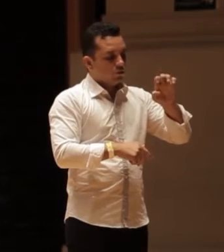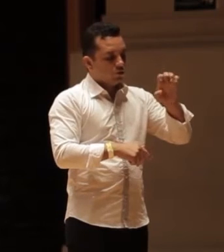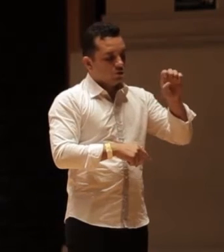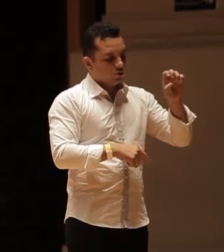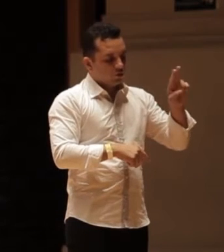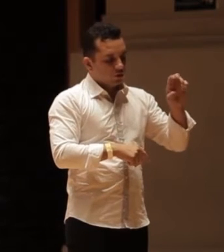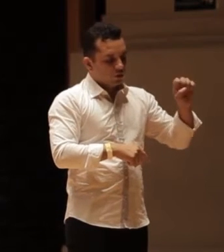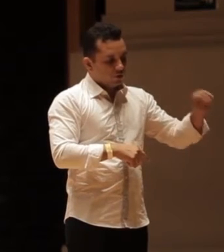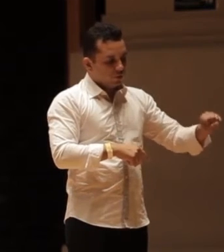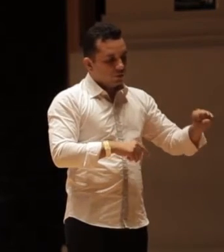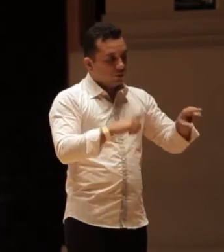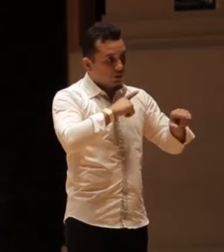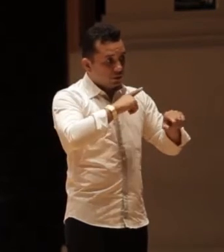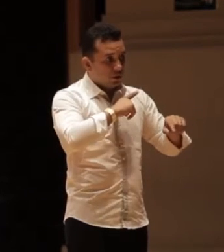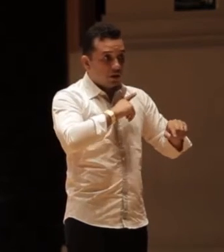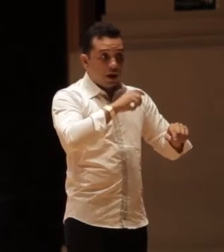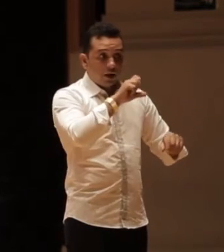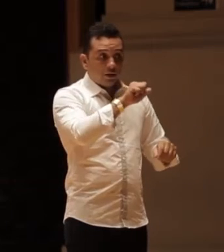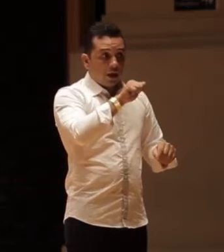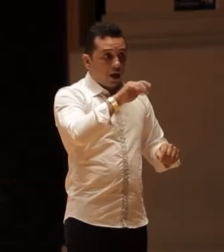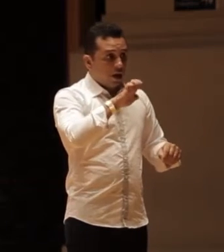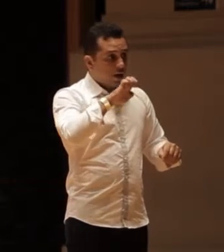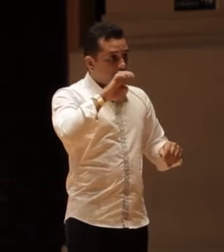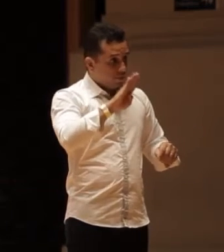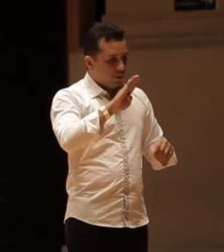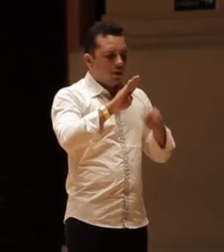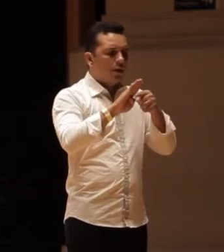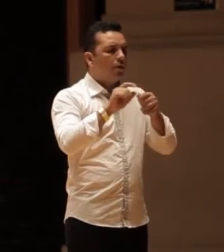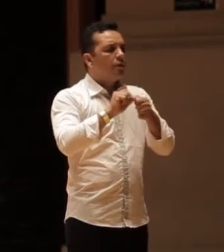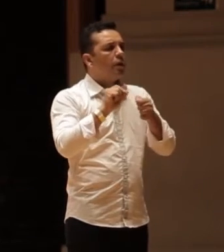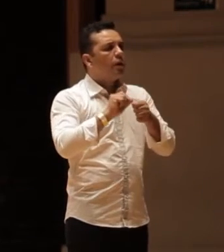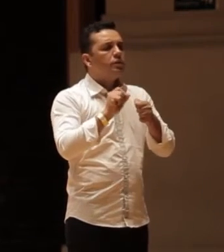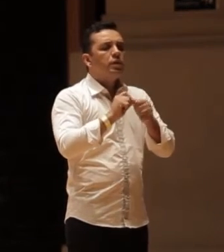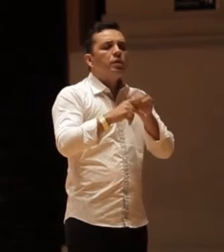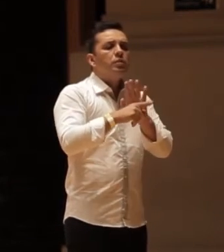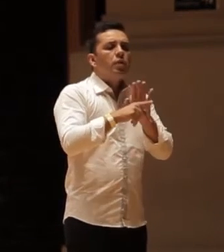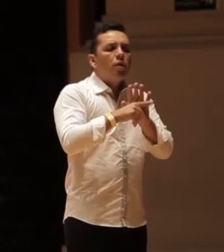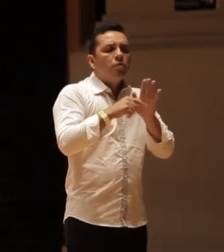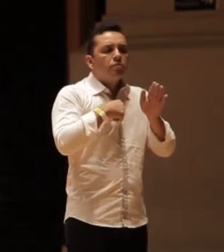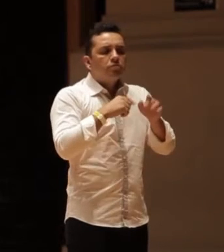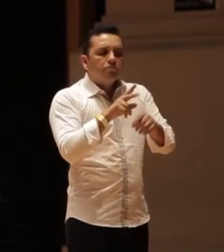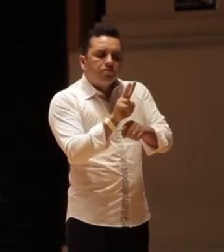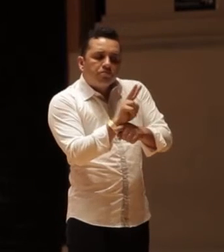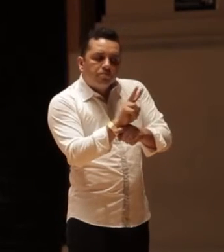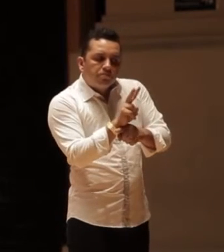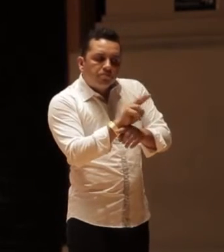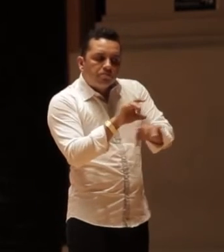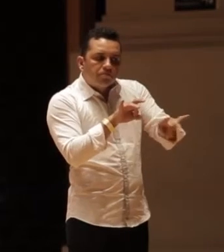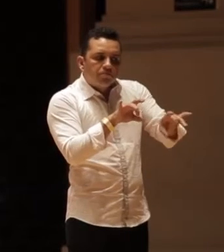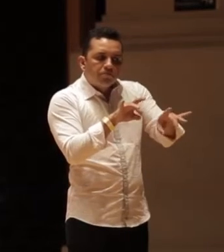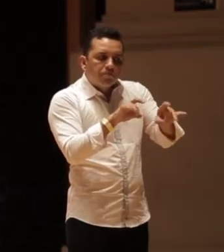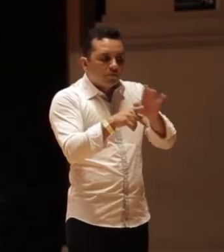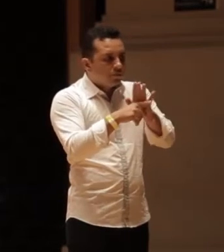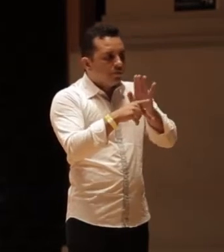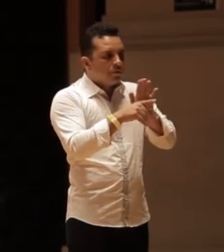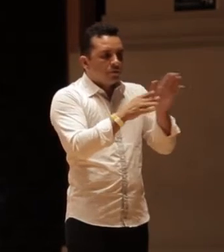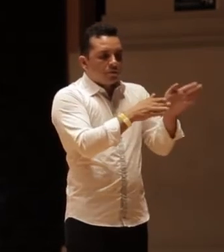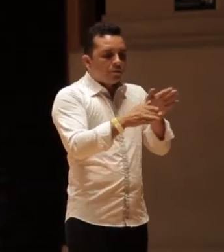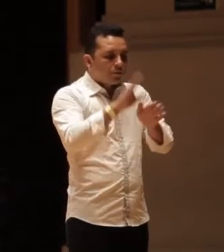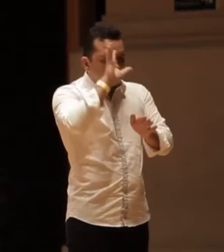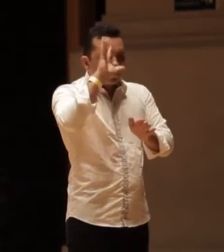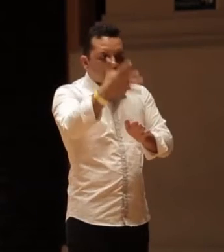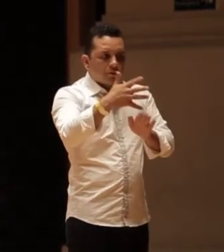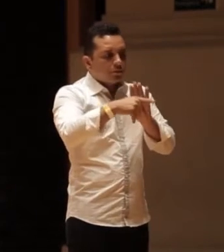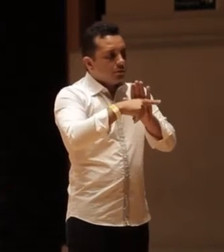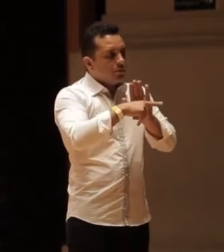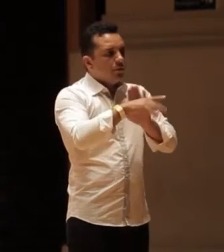a saeb não apenas faça os pareceres técnicos para embasar o processo decisório do com